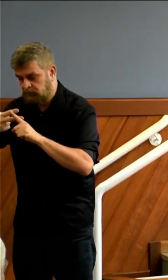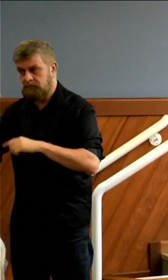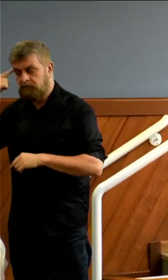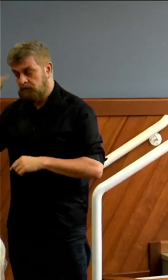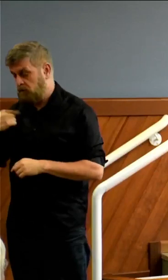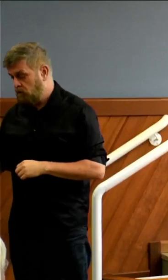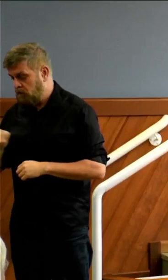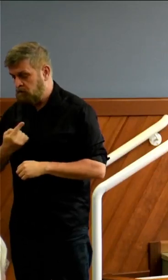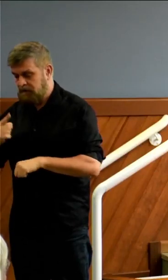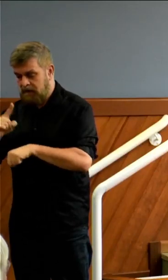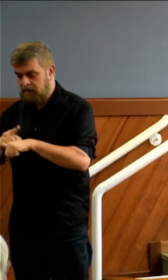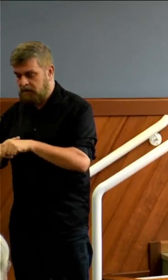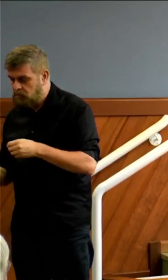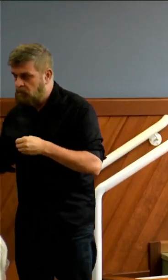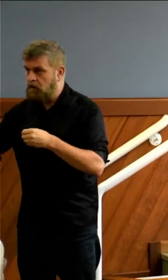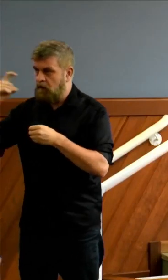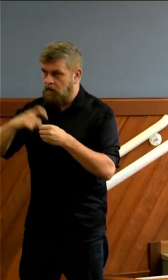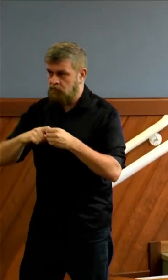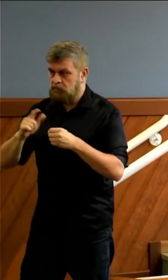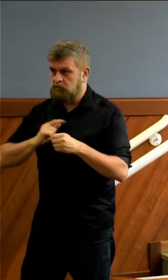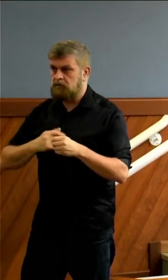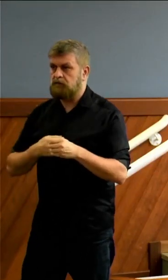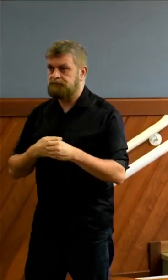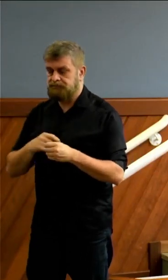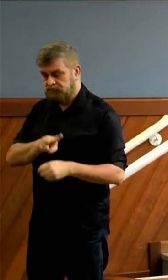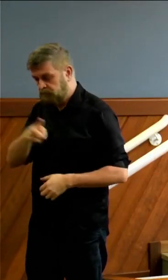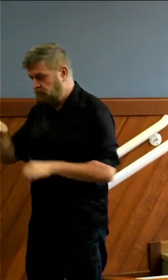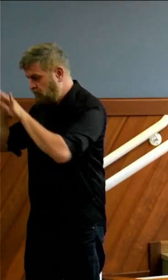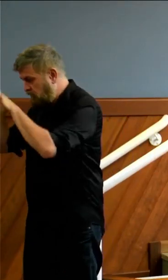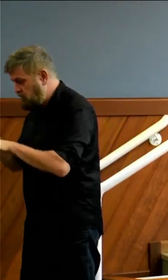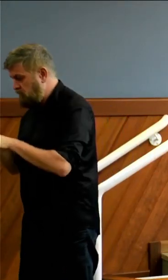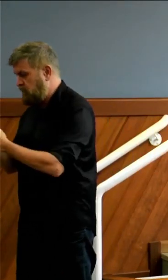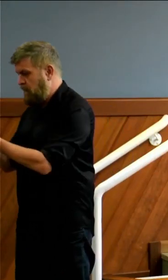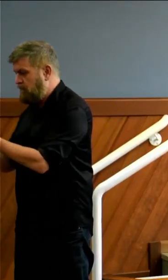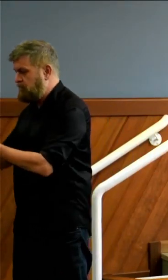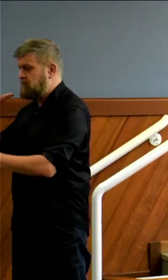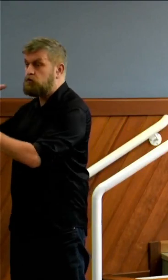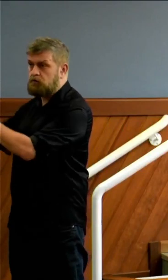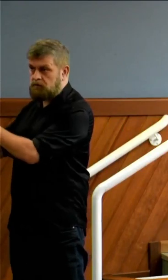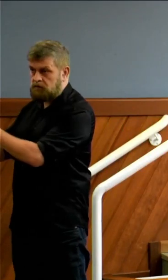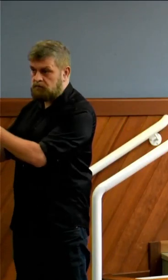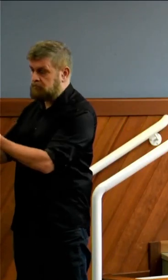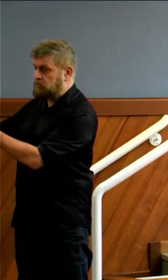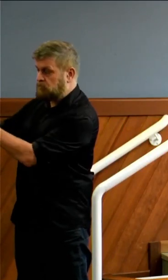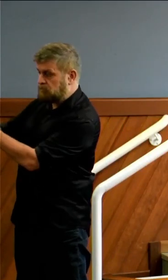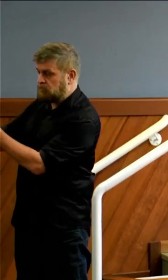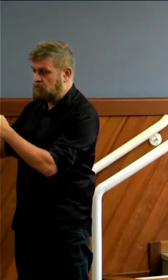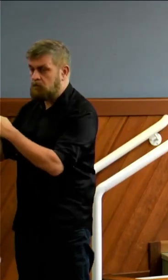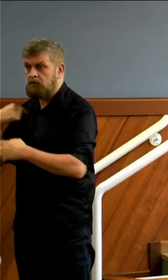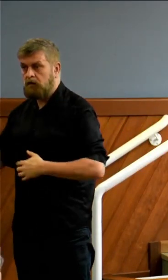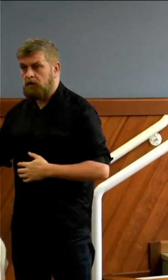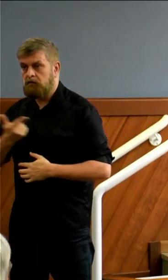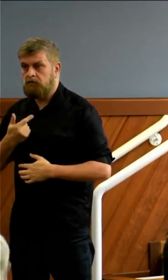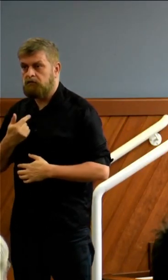nós tivermos tempo, a gente vai voltar e trocar todas as digitalizações pelas páginas integrais. Porque, senão, gente, eu estou dando um